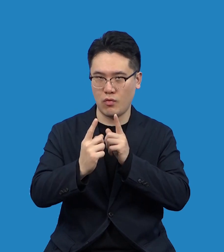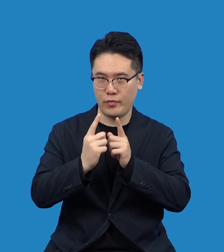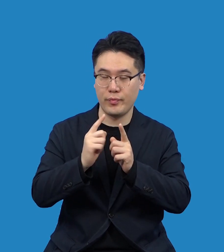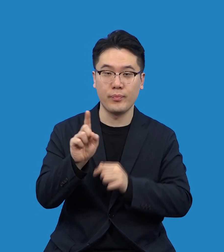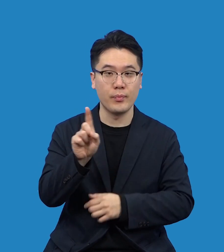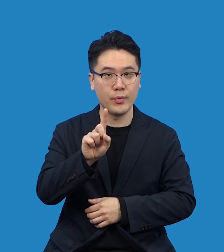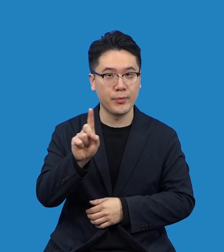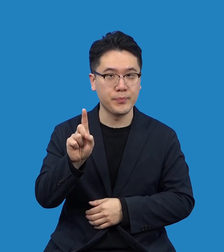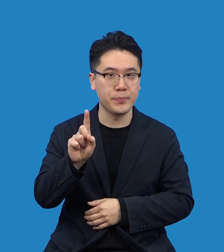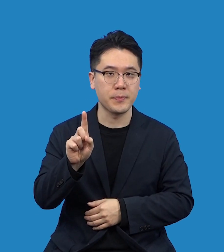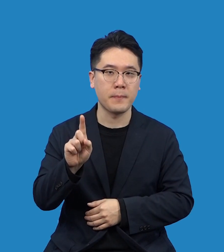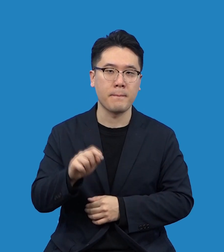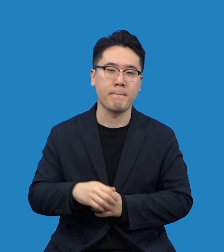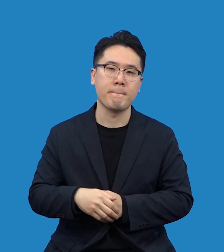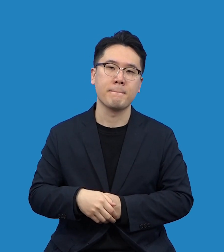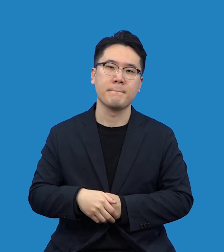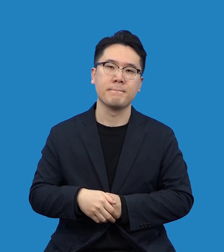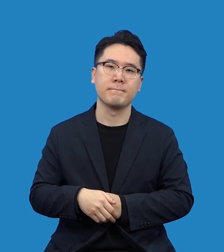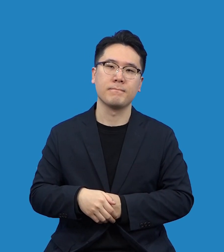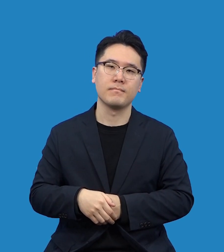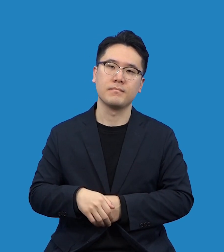그때에 카이로스